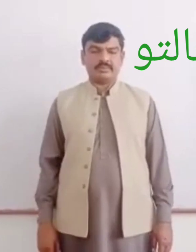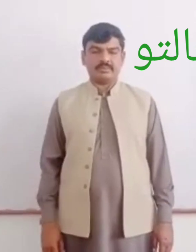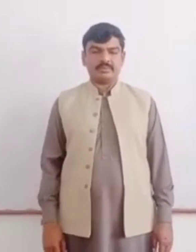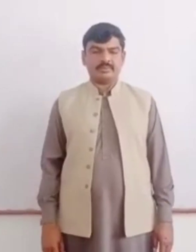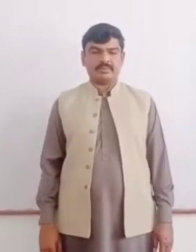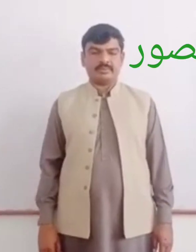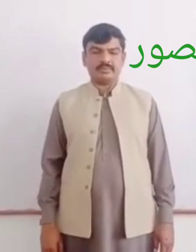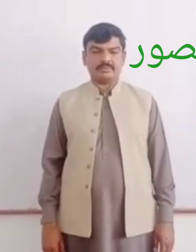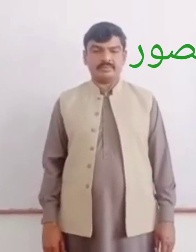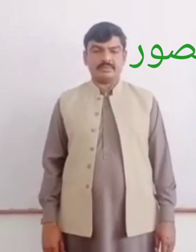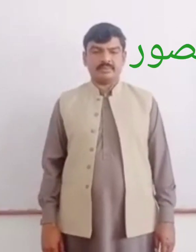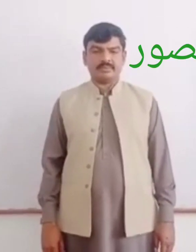कसूर,